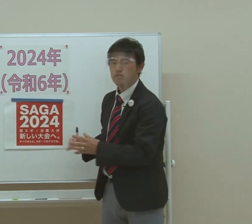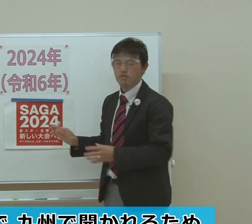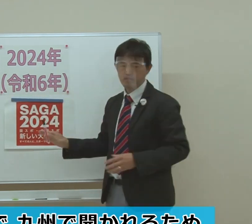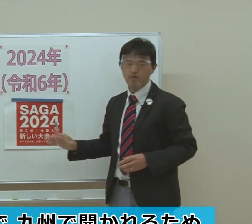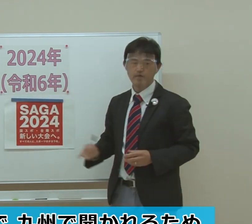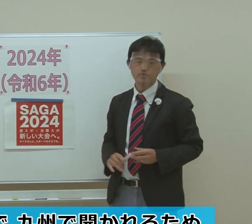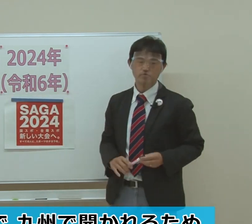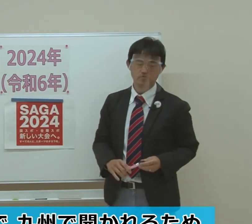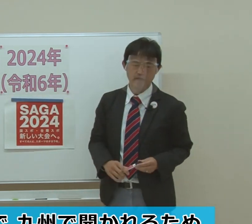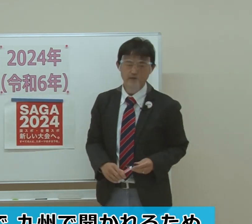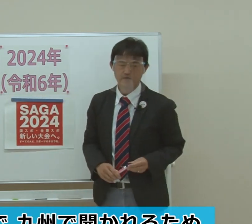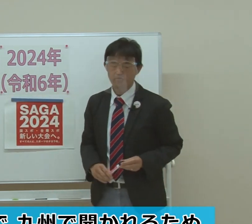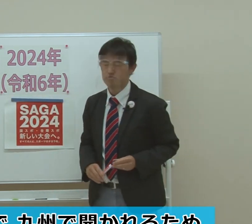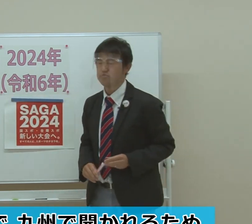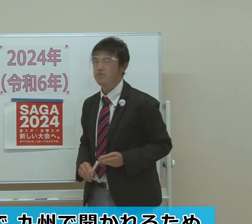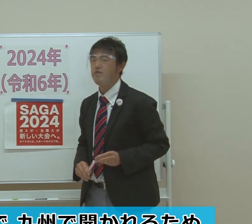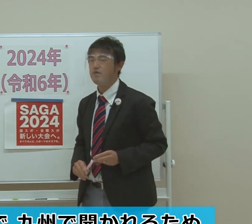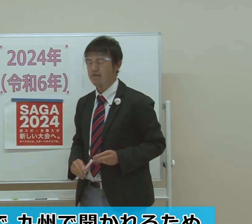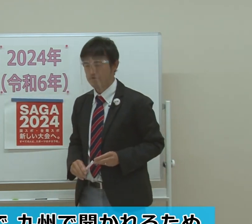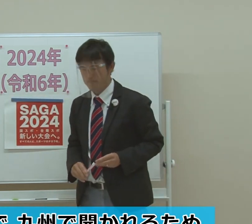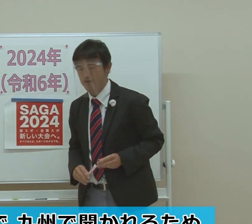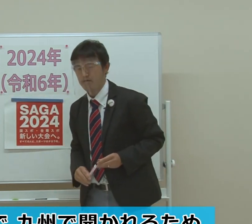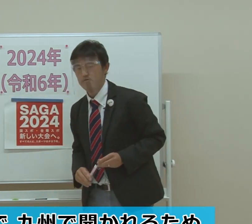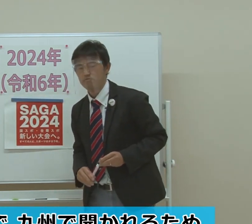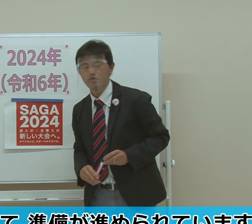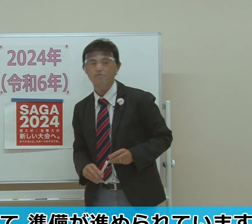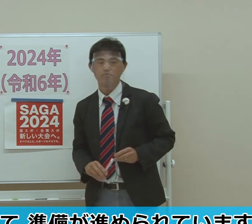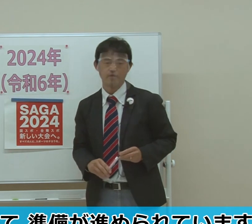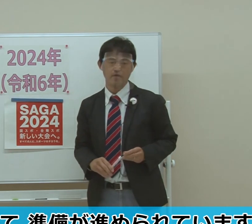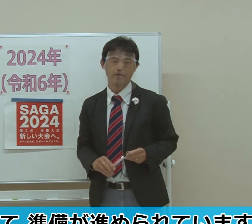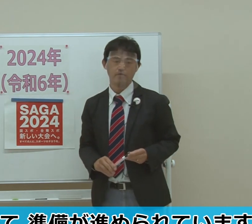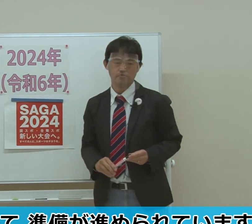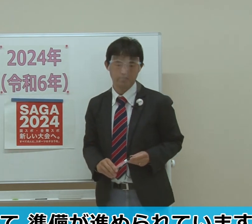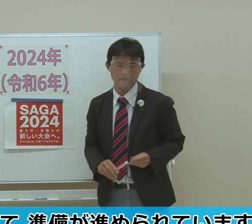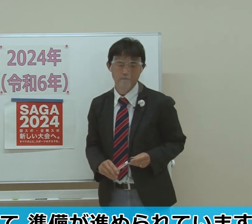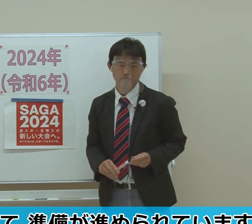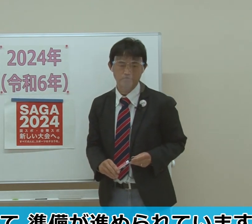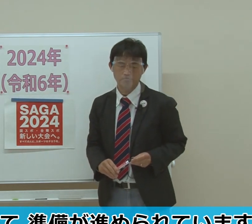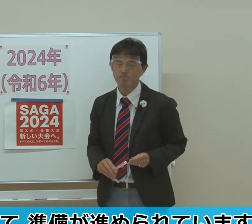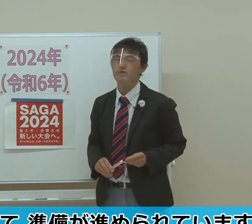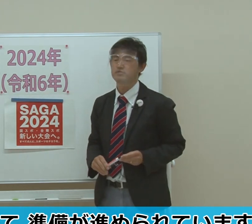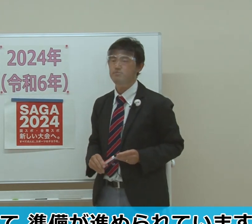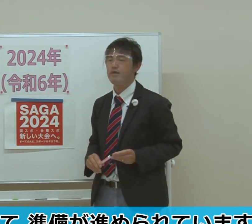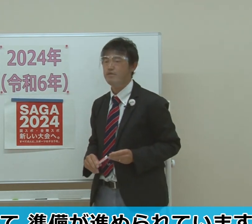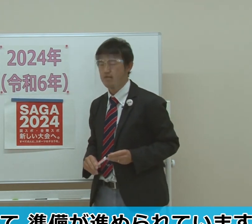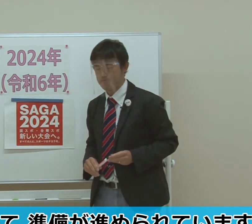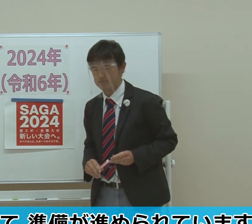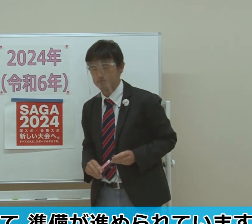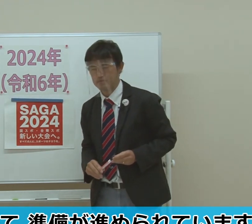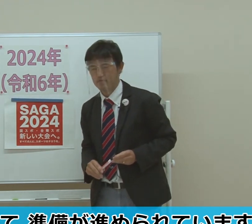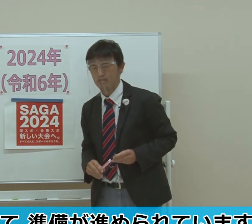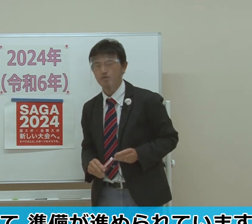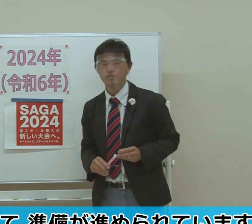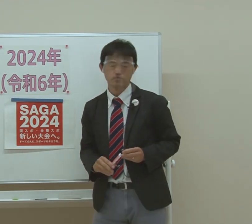2年連続で九州で開かれるため双子の大会として準備が進められています。そし